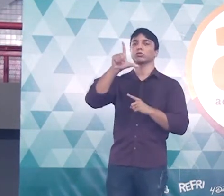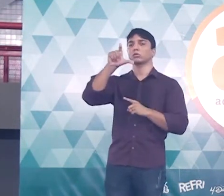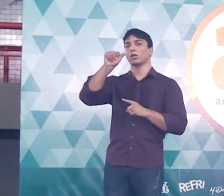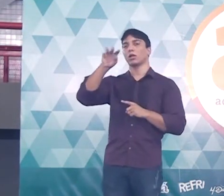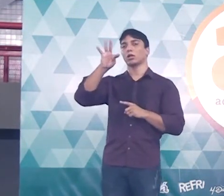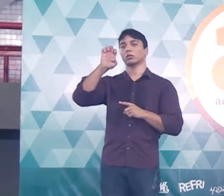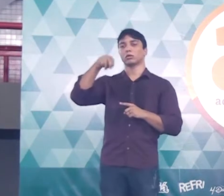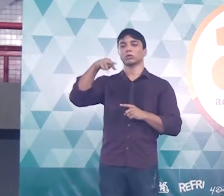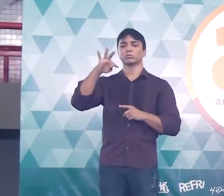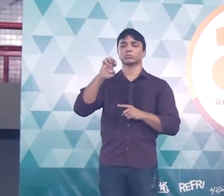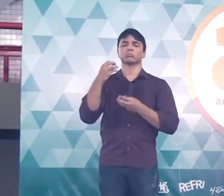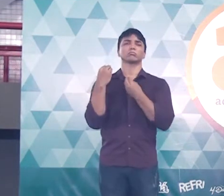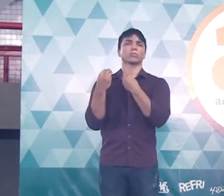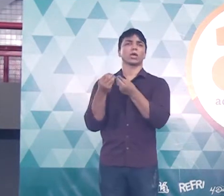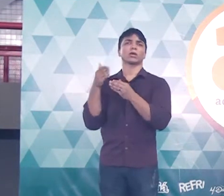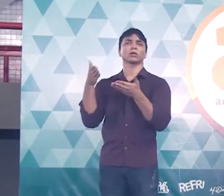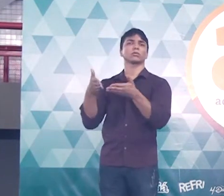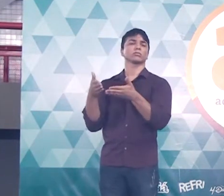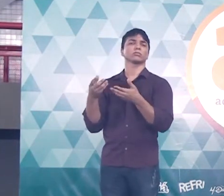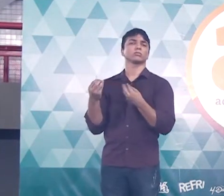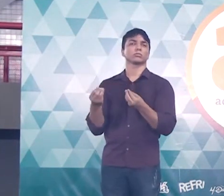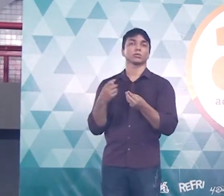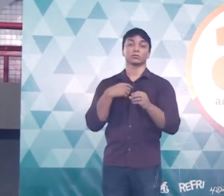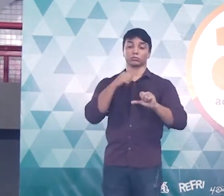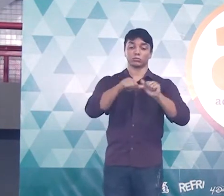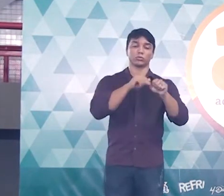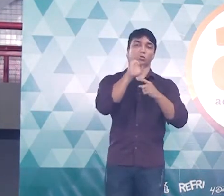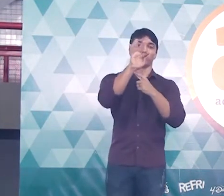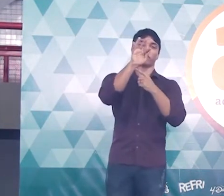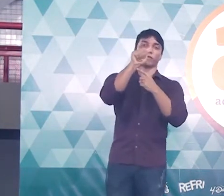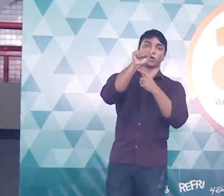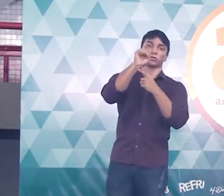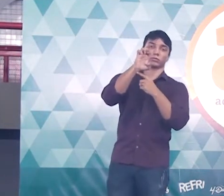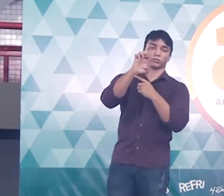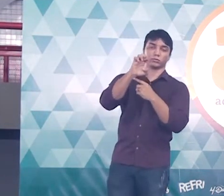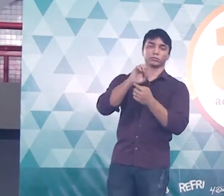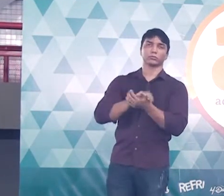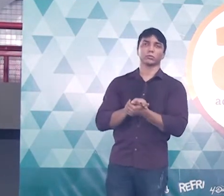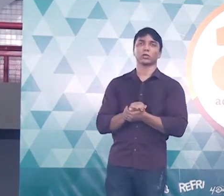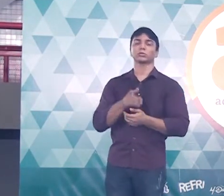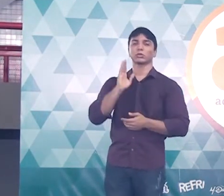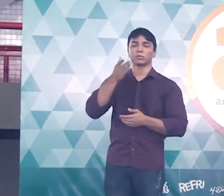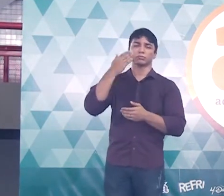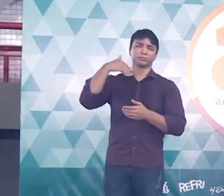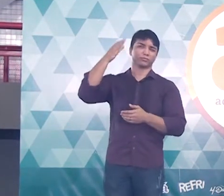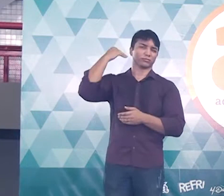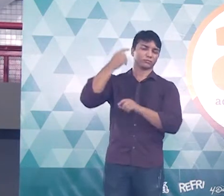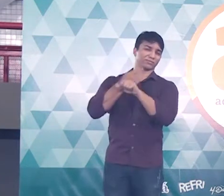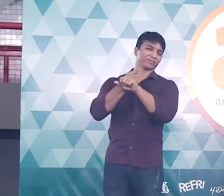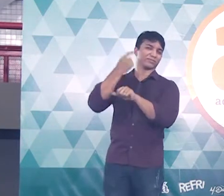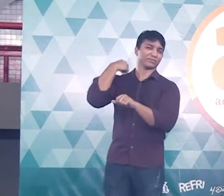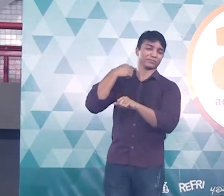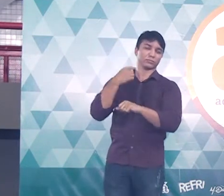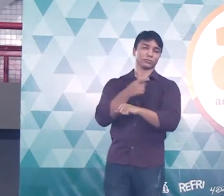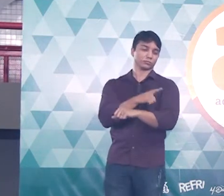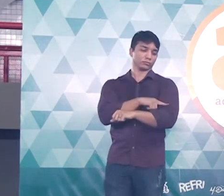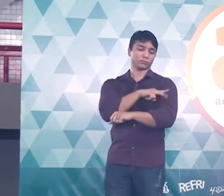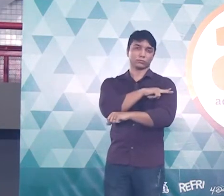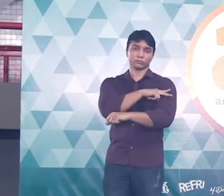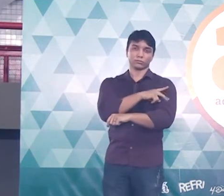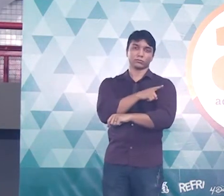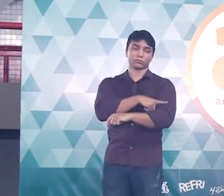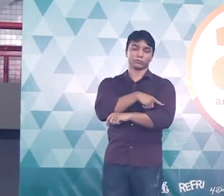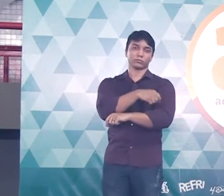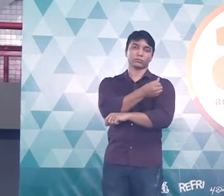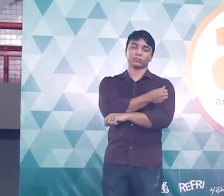Só para confirmar, mudança de fase. Que a gente aprendeu lá com a tia, né, no ensino fundamental, mudança de estado.